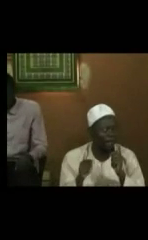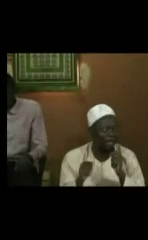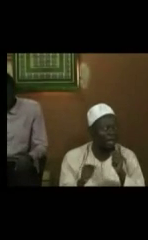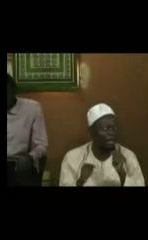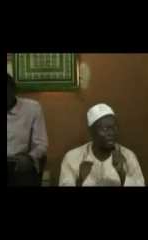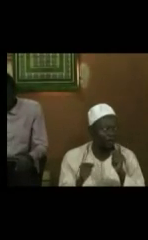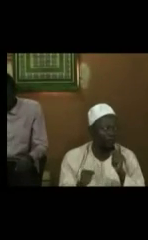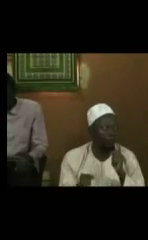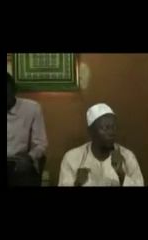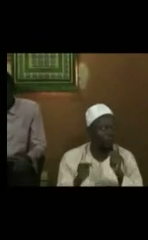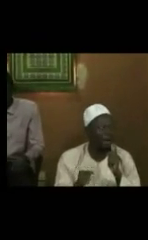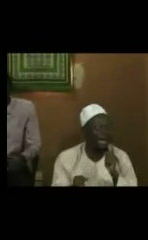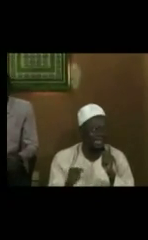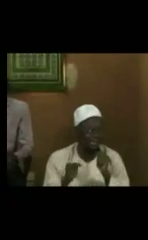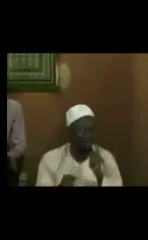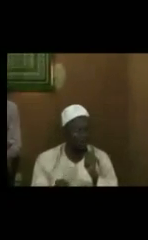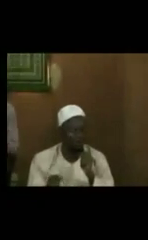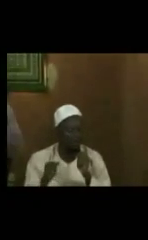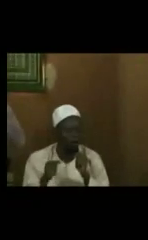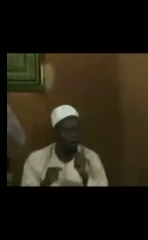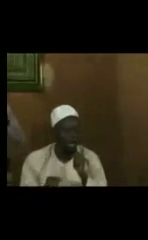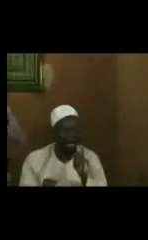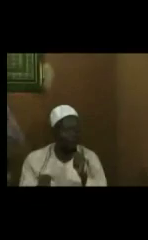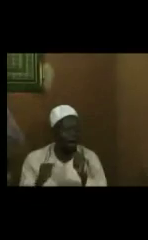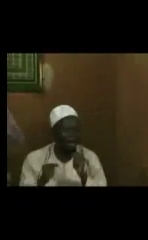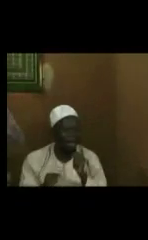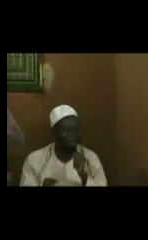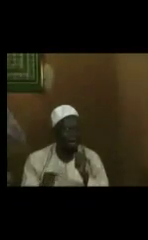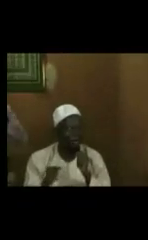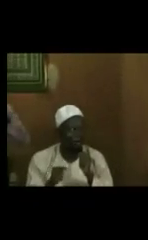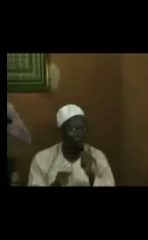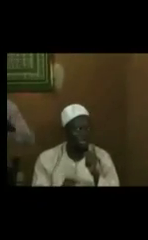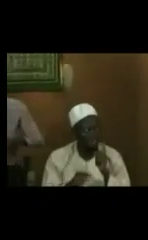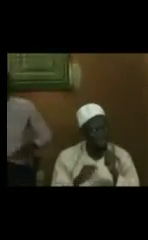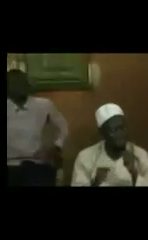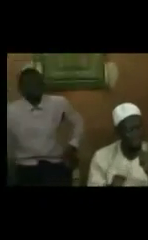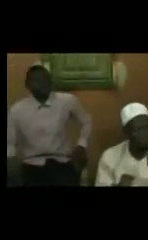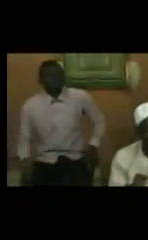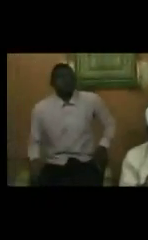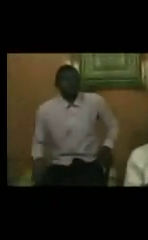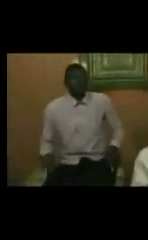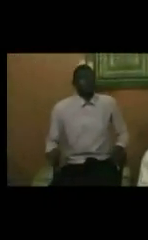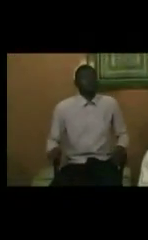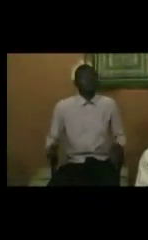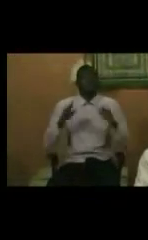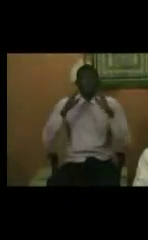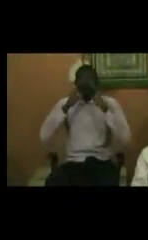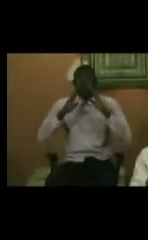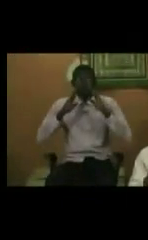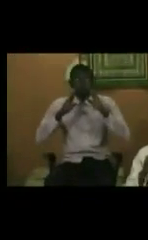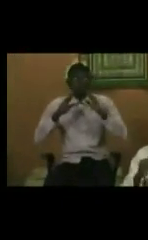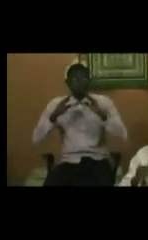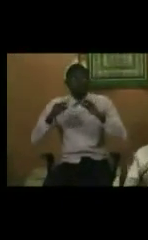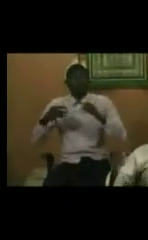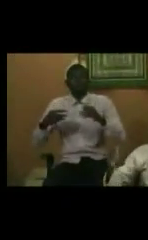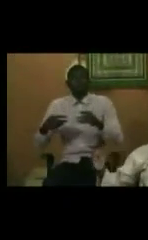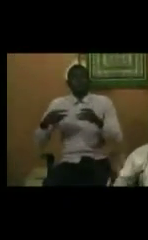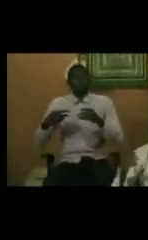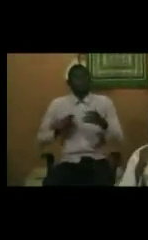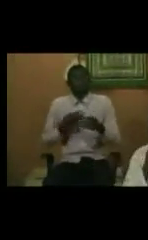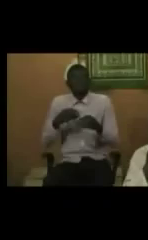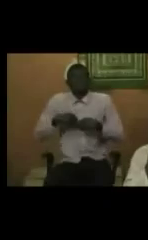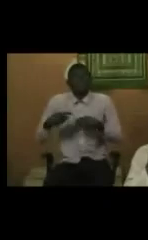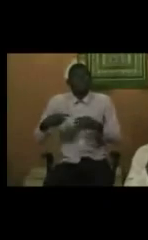pe iforo ma ti odo awon alaigbagbo wa si yin eya ge irun yin ku